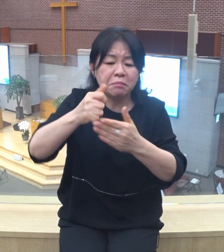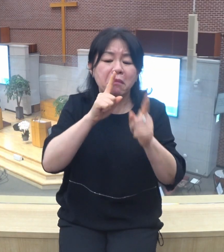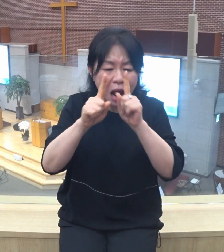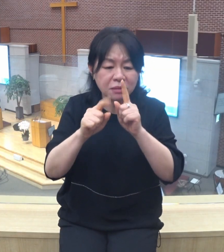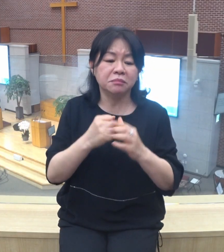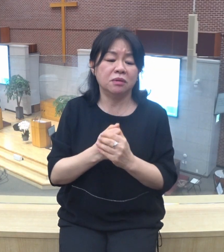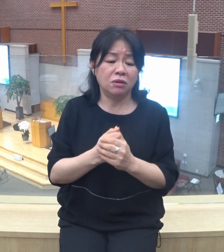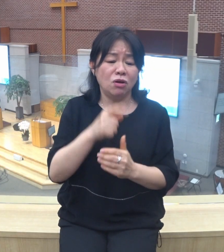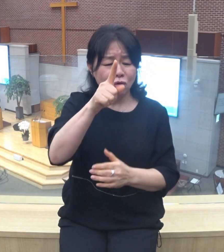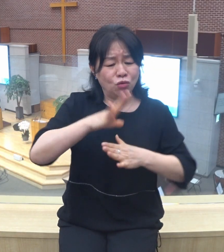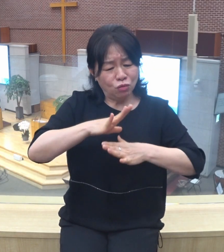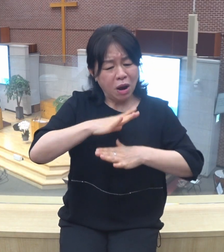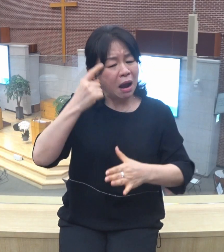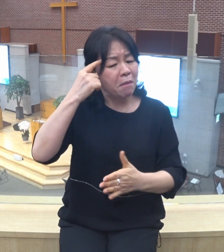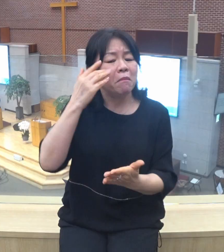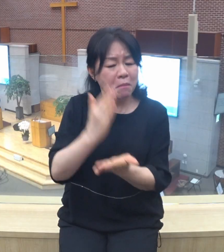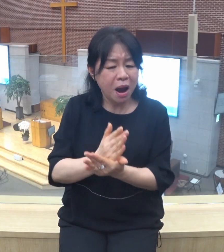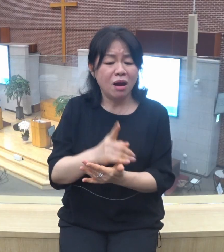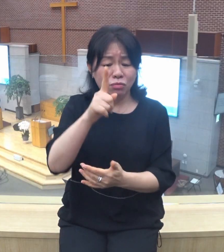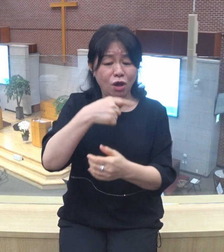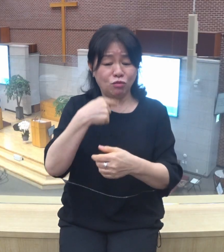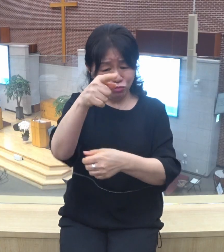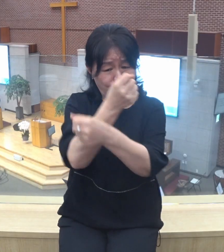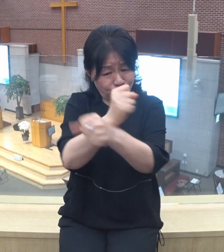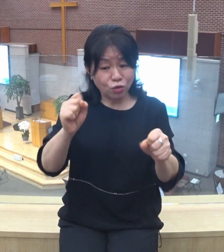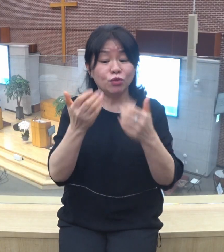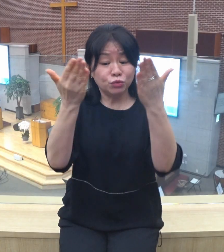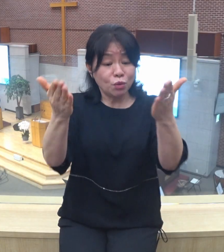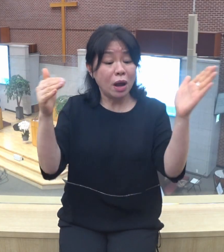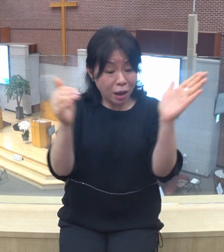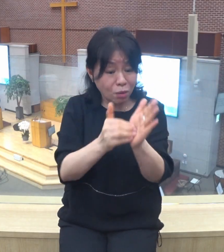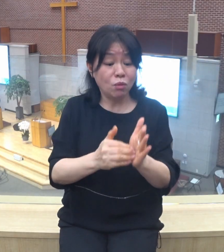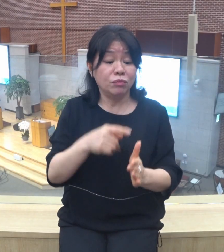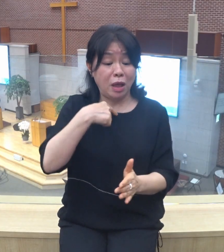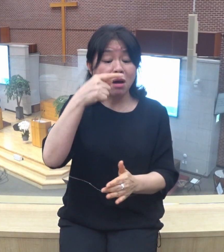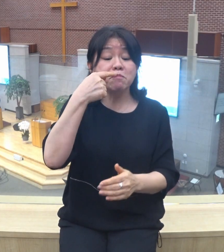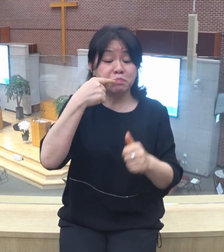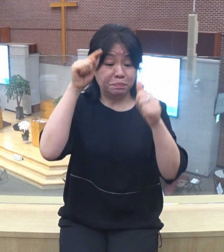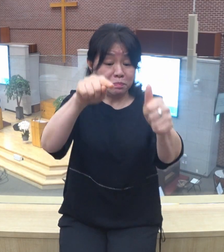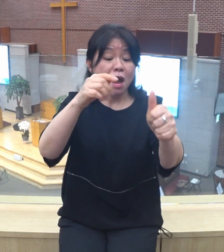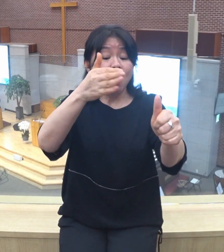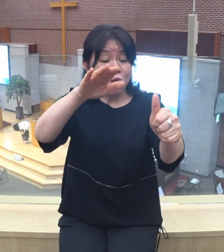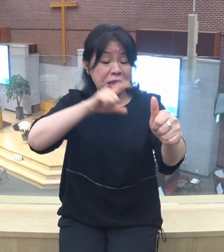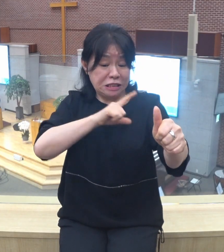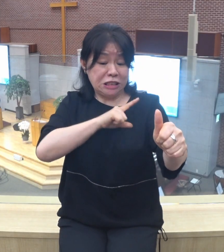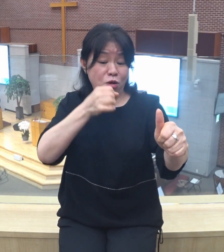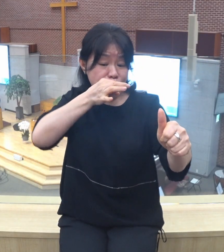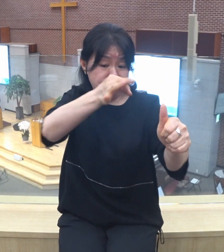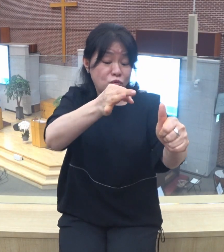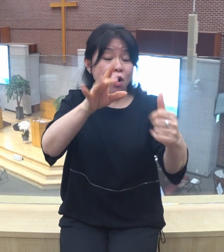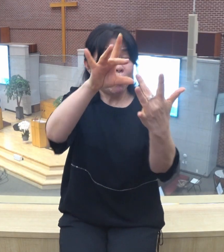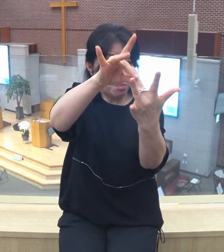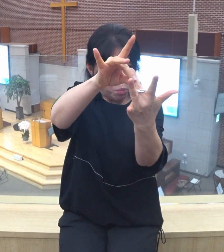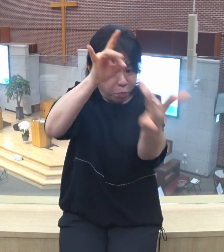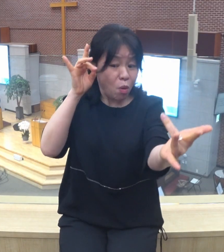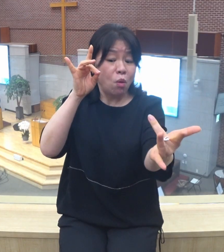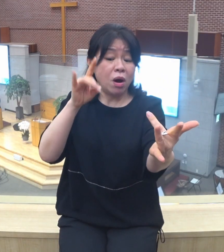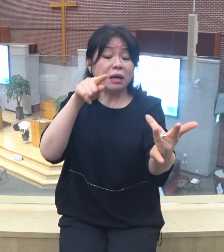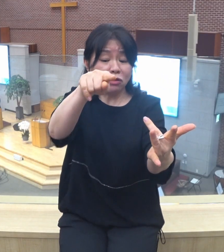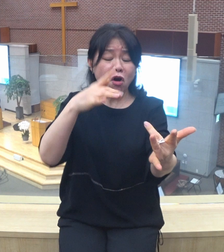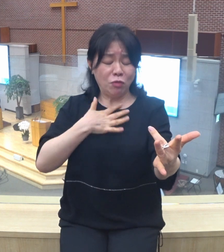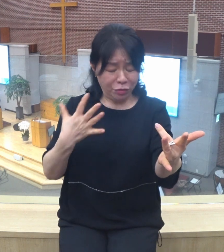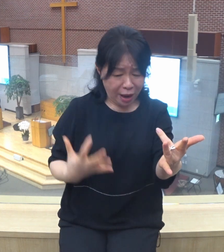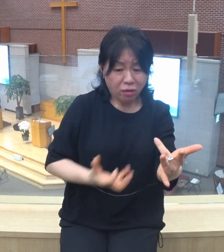말씀하시느니라. 너는 두려워하지 말라. 내가 너를 구속하였고 내가 너를 지명하여 불렀느니 너는 내